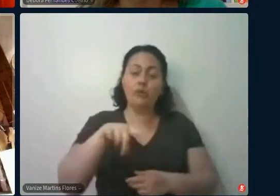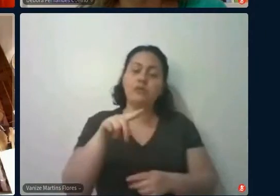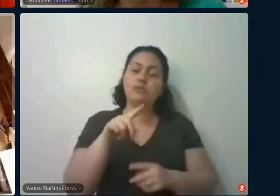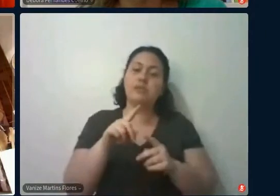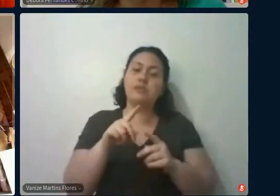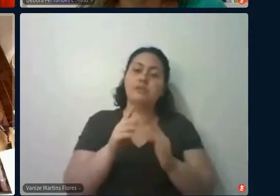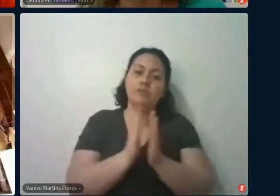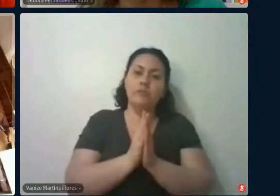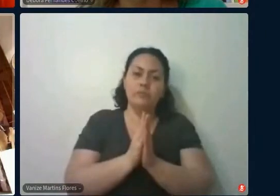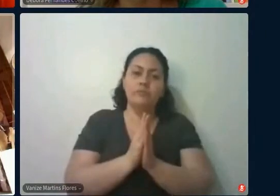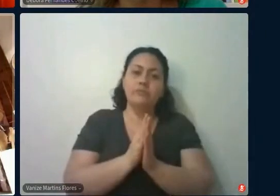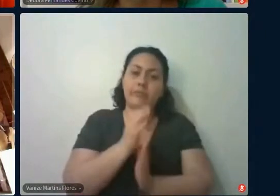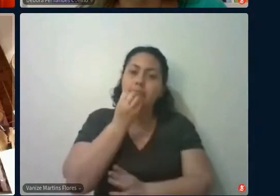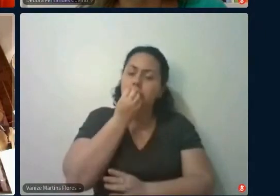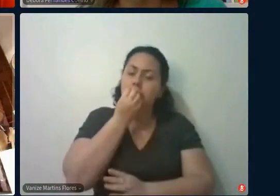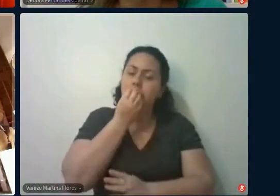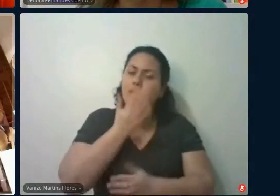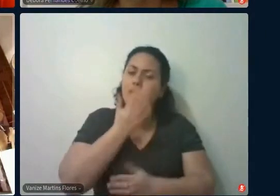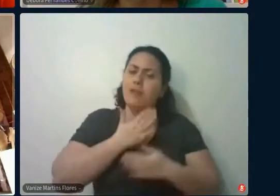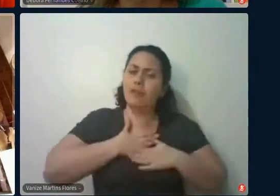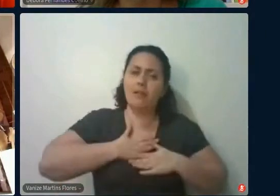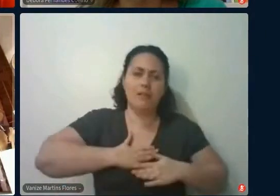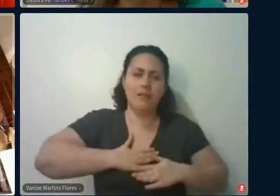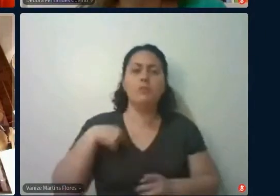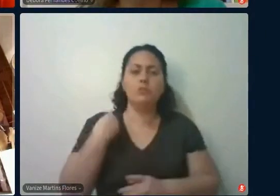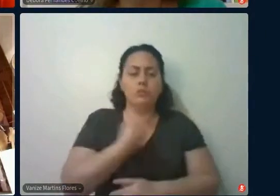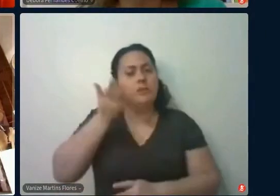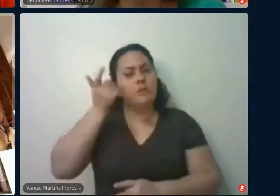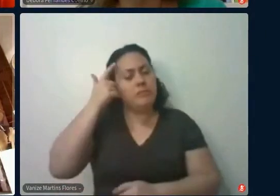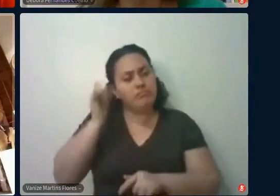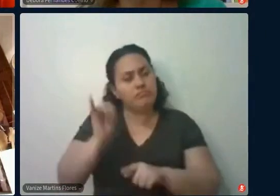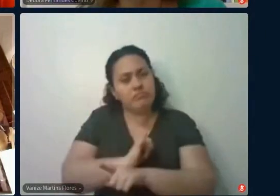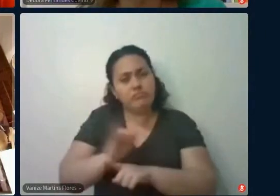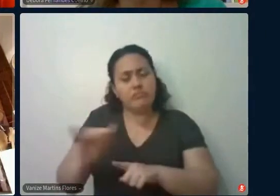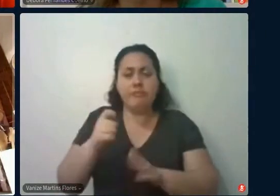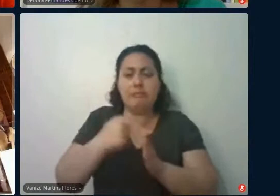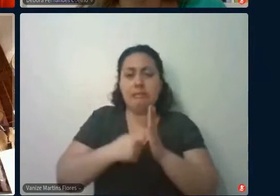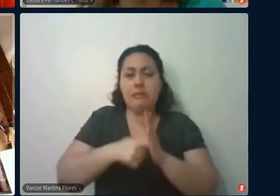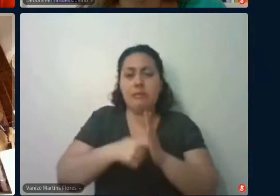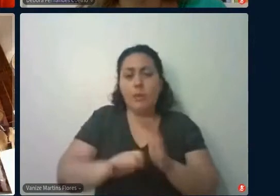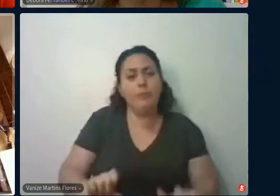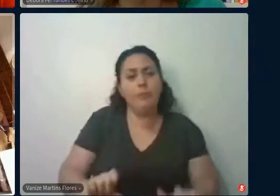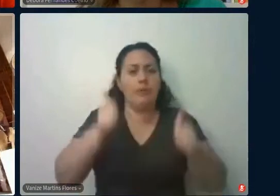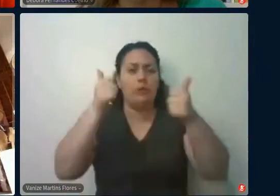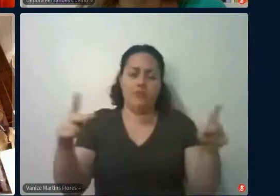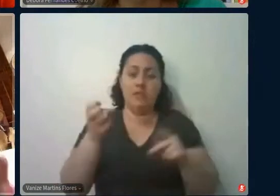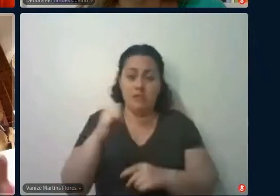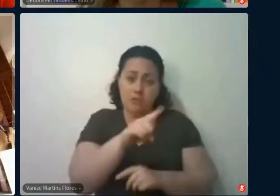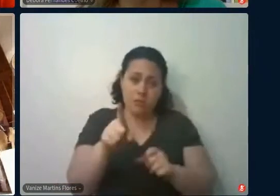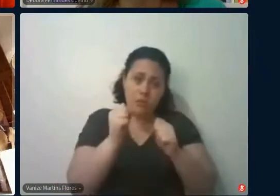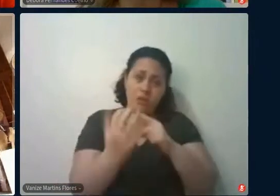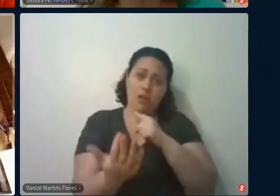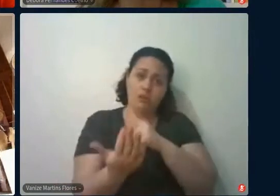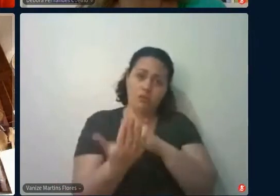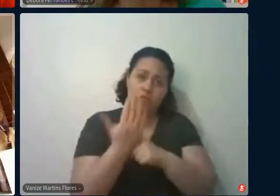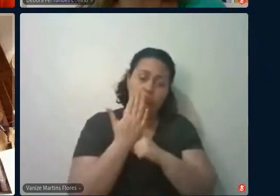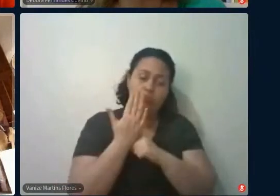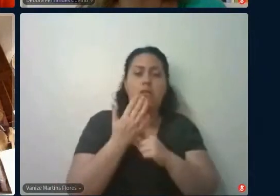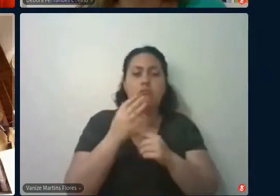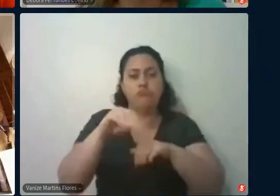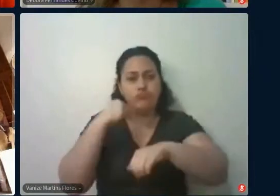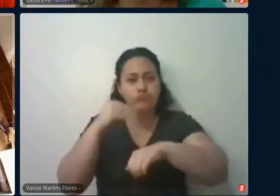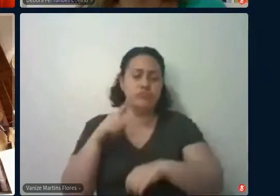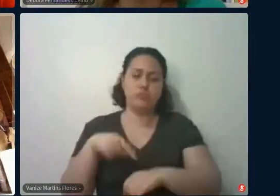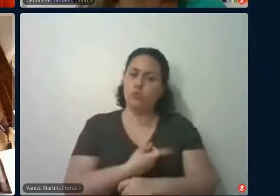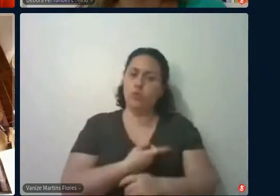fiquem bem tranquilos de que a gente está pensando no melhor, e o que vocês puderem colaborar e sugerir, a gente está pronto para ouvir